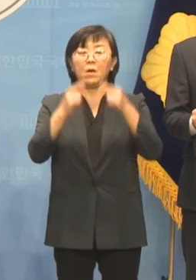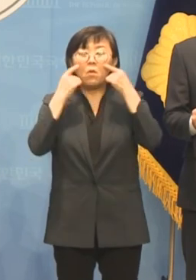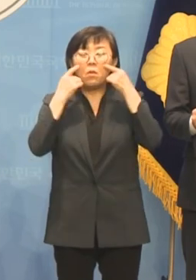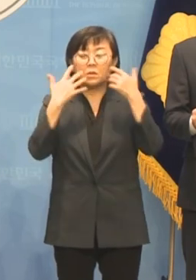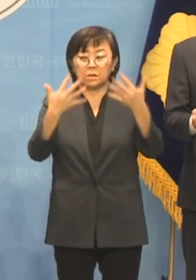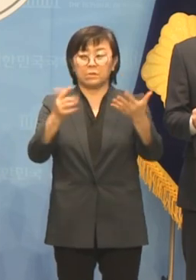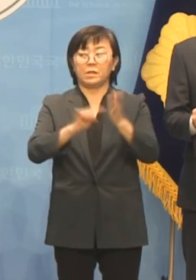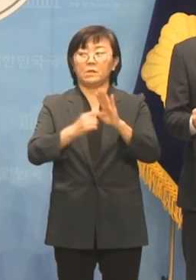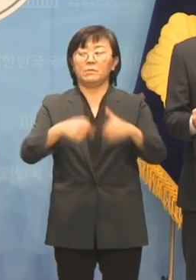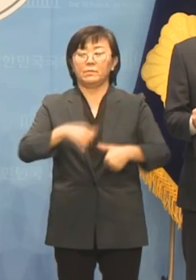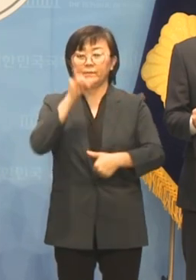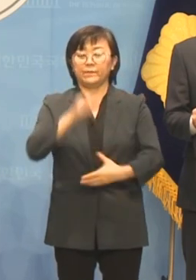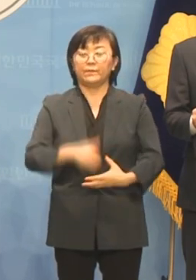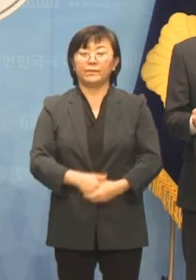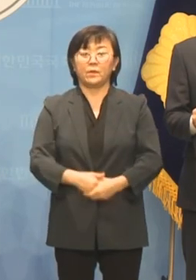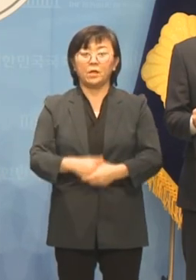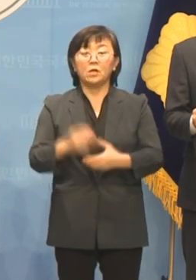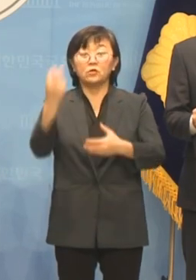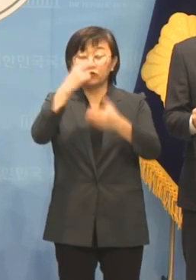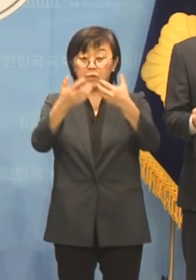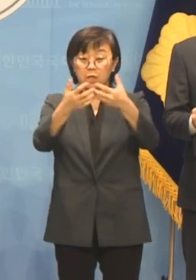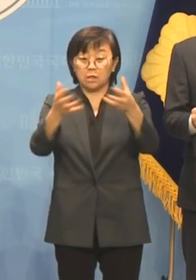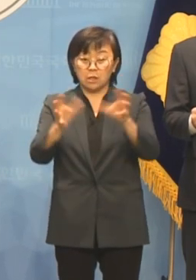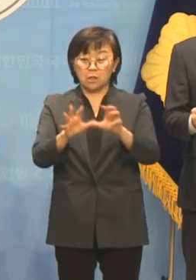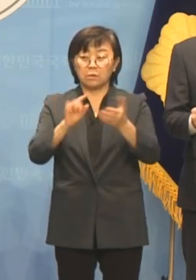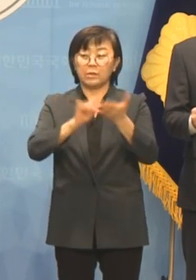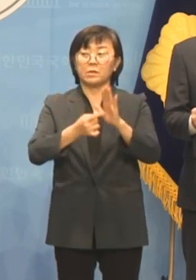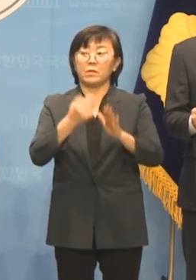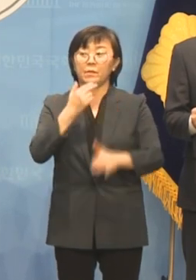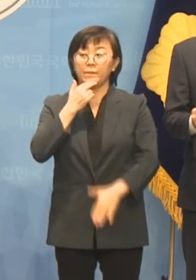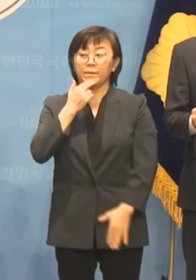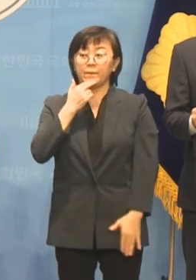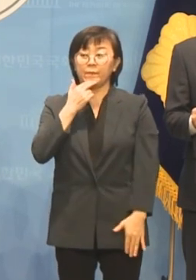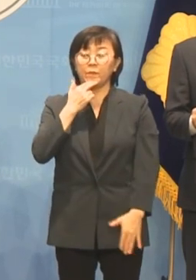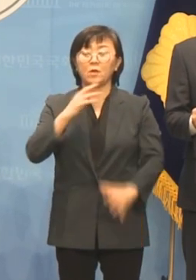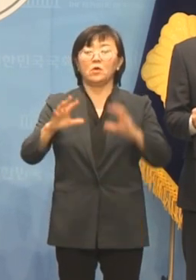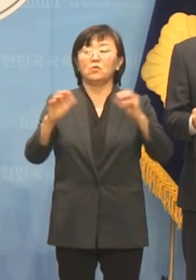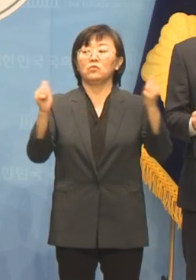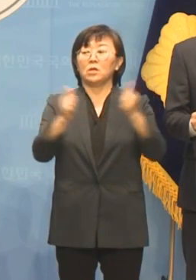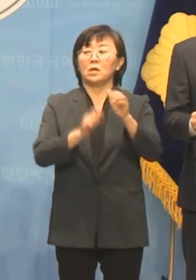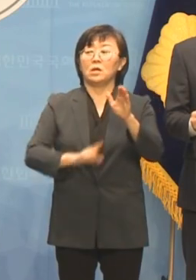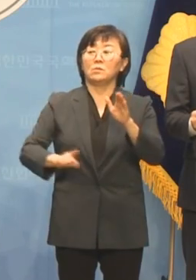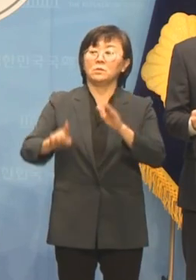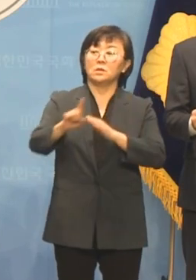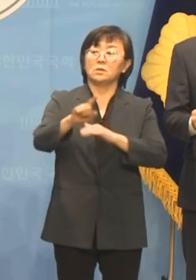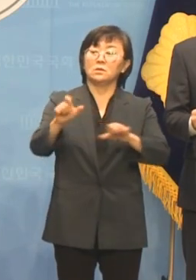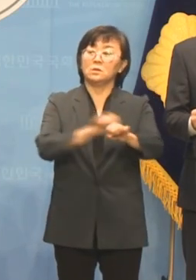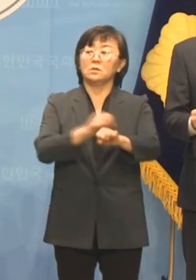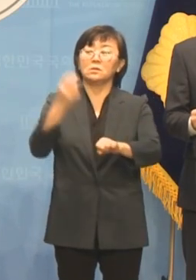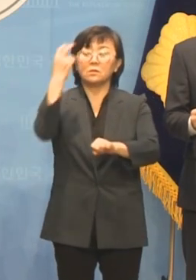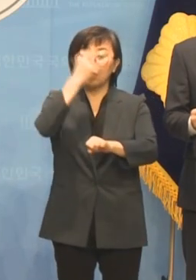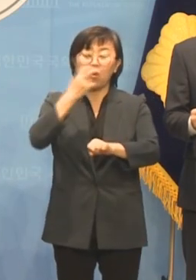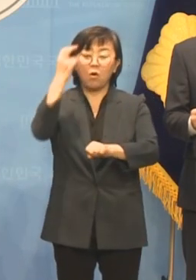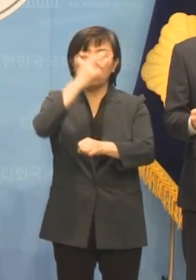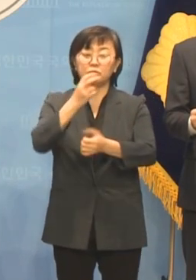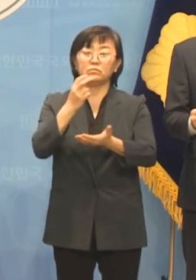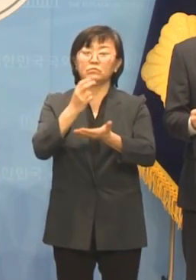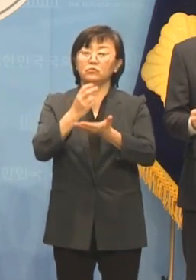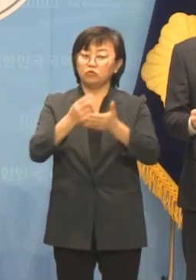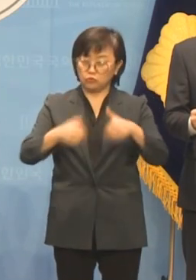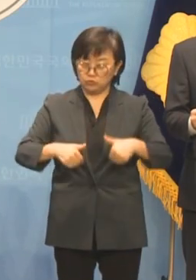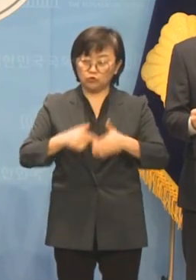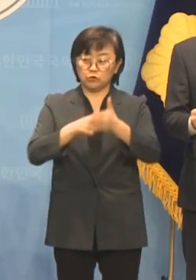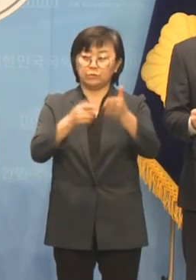밝혀야 합니다. 수사기관이 밝히지 않는다면 국회가 나서서 특검을 추진해야 할